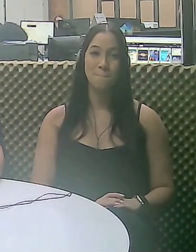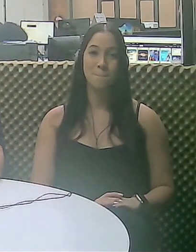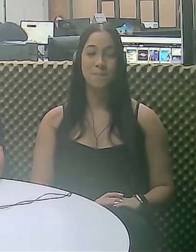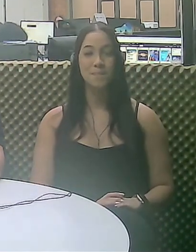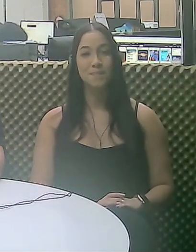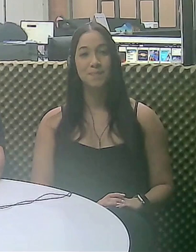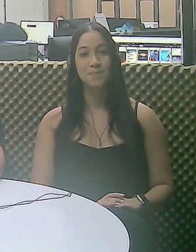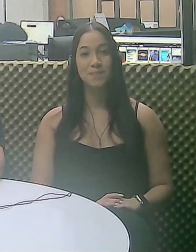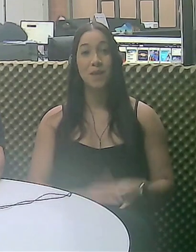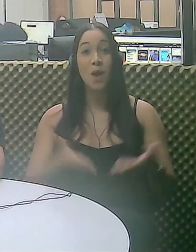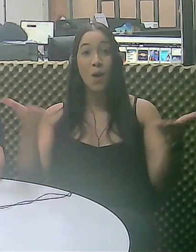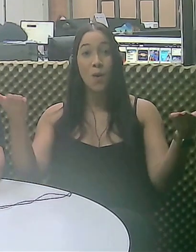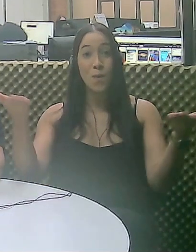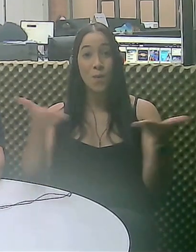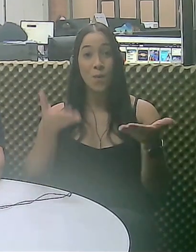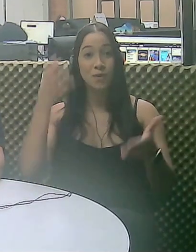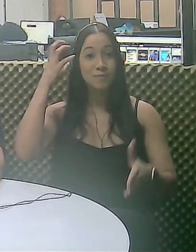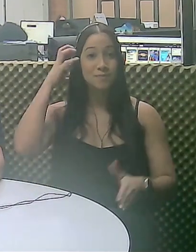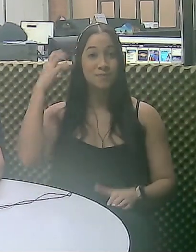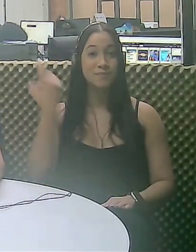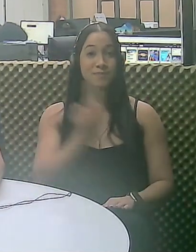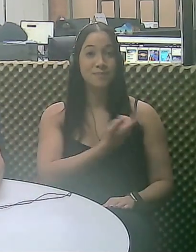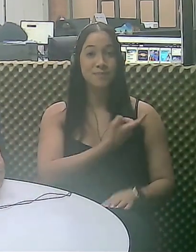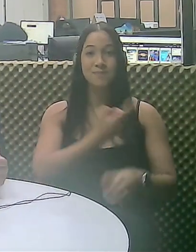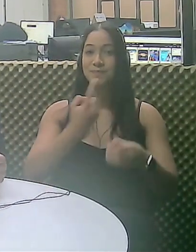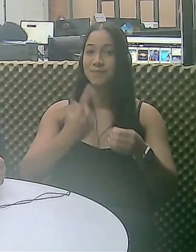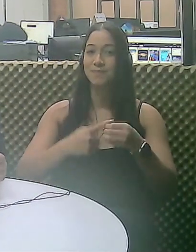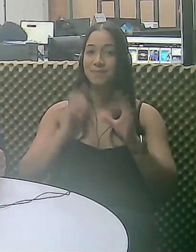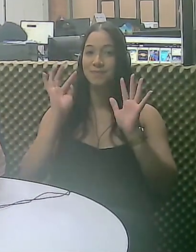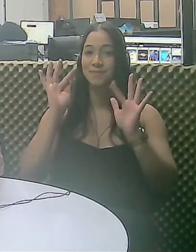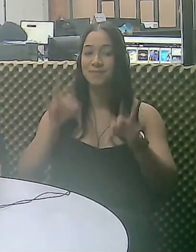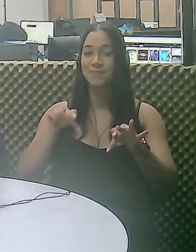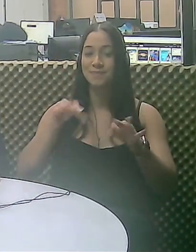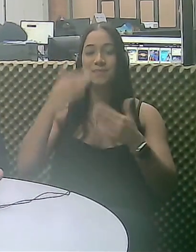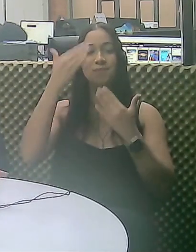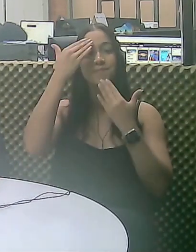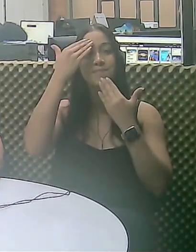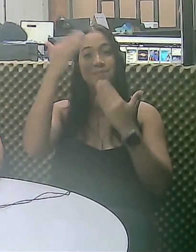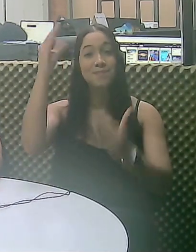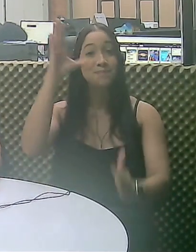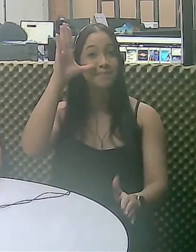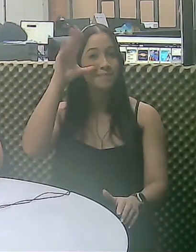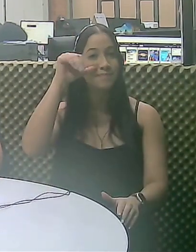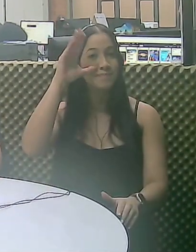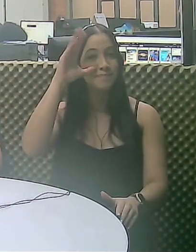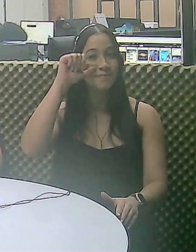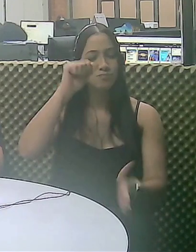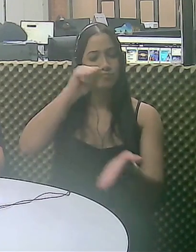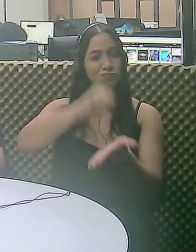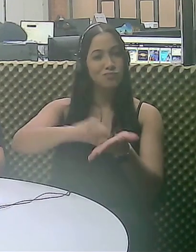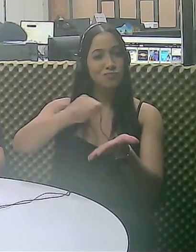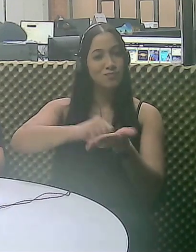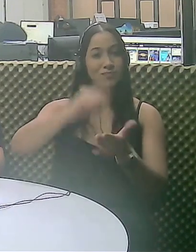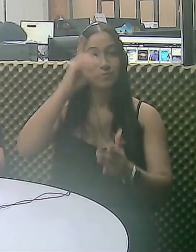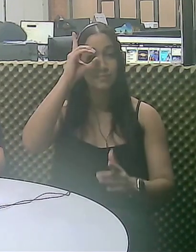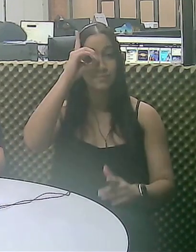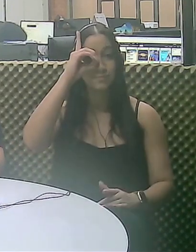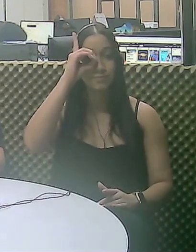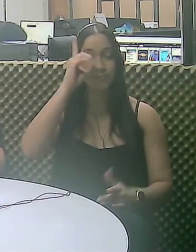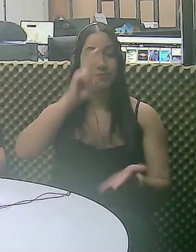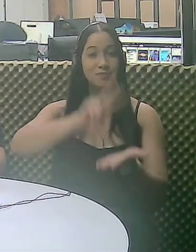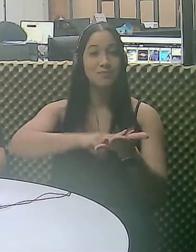notícias. A edição de hoje da Rádio Nossa Cidade fica por aqui. Obrigado pela sua audiência. Edição Daniela